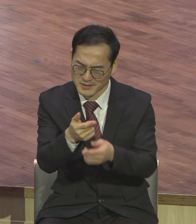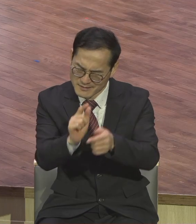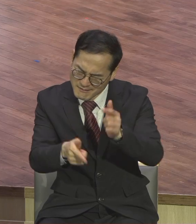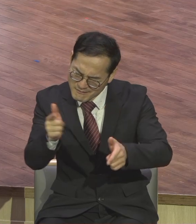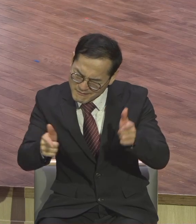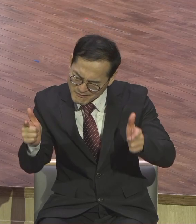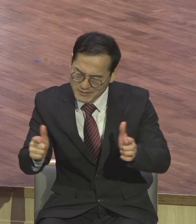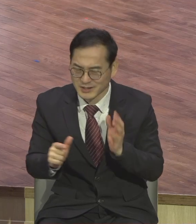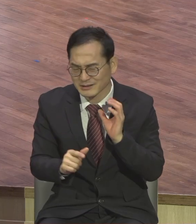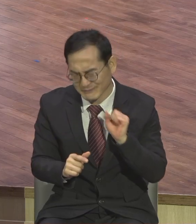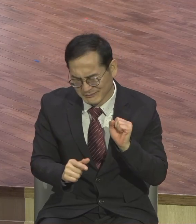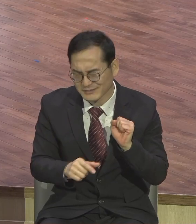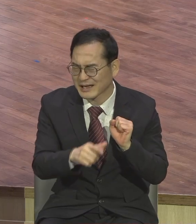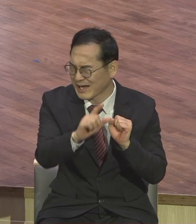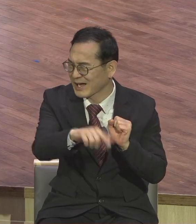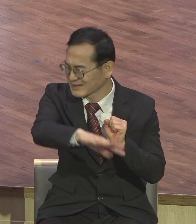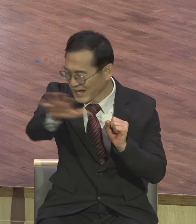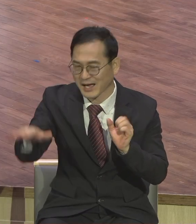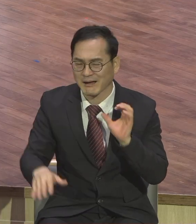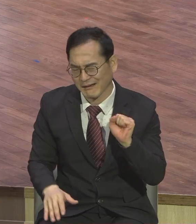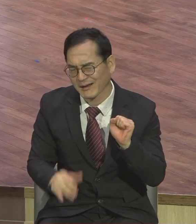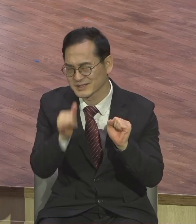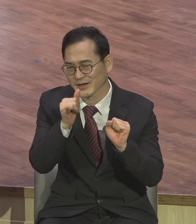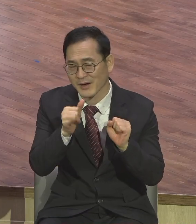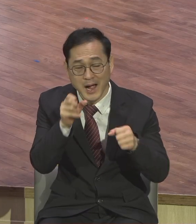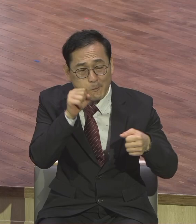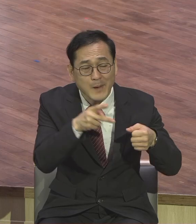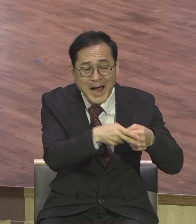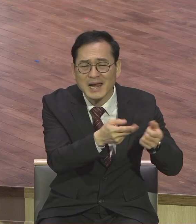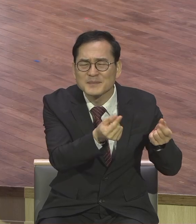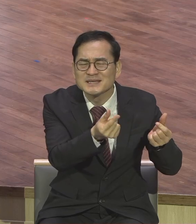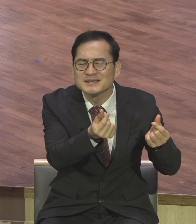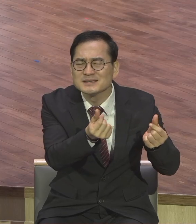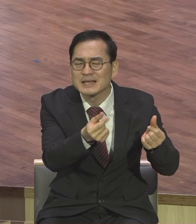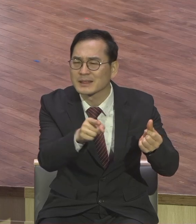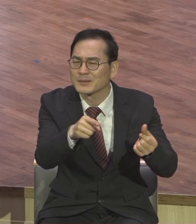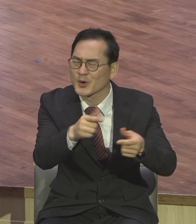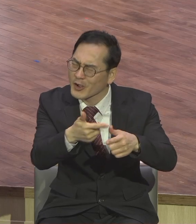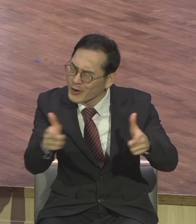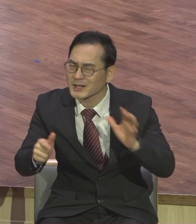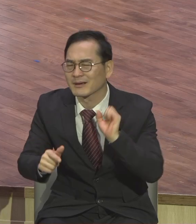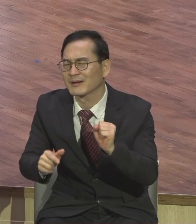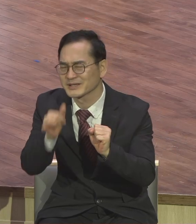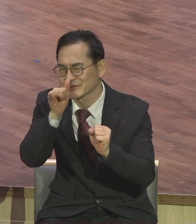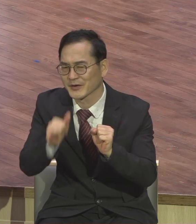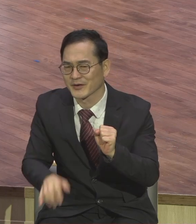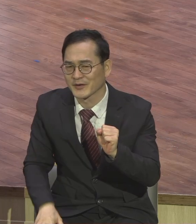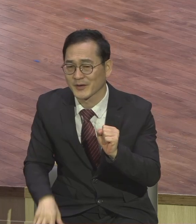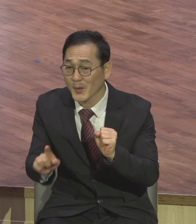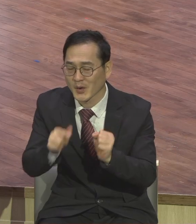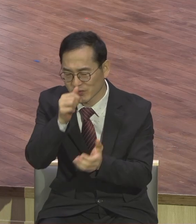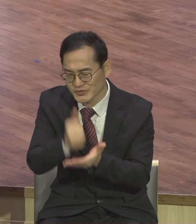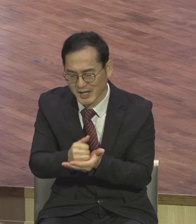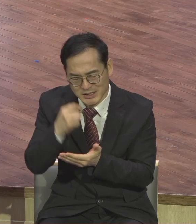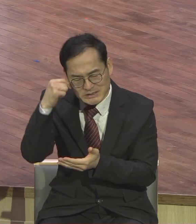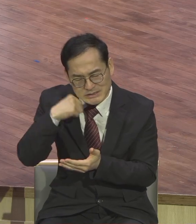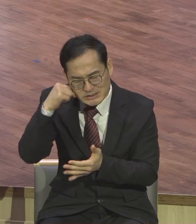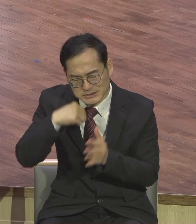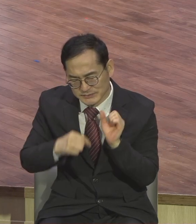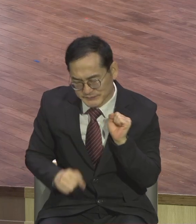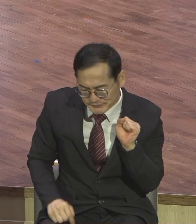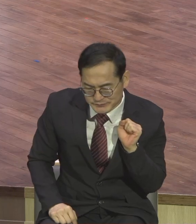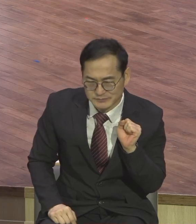다양한 멍에를 메고 사는 분들이 너무 많아요. 사단은 우리의 마음과 생각 속에 죄의식을 비롯해서